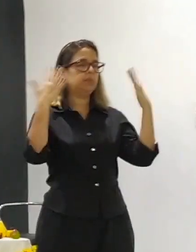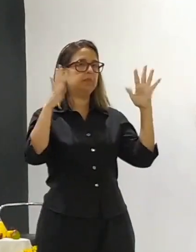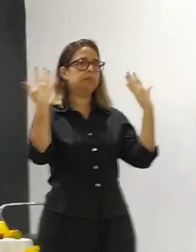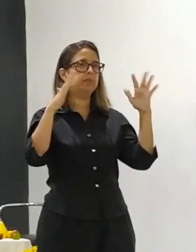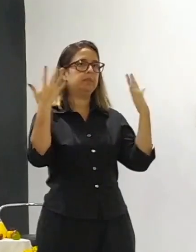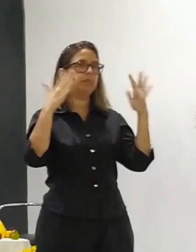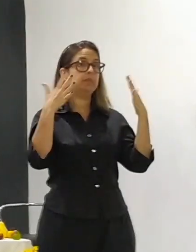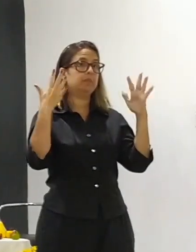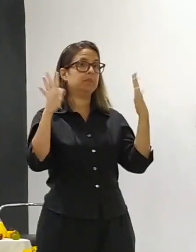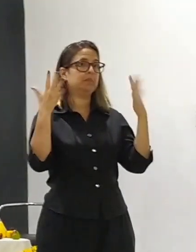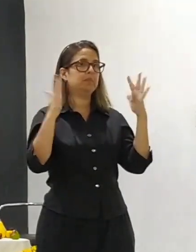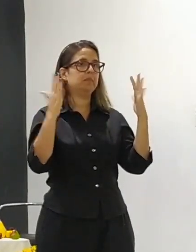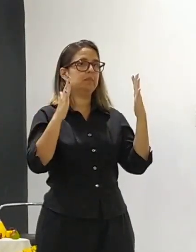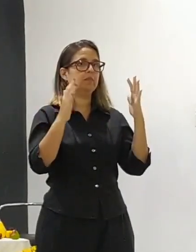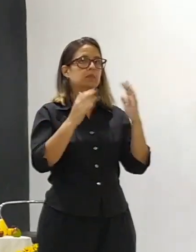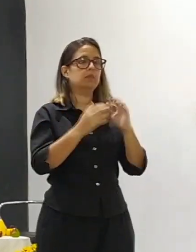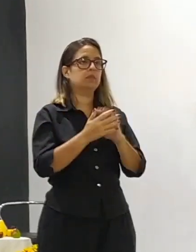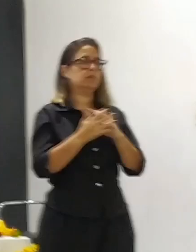Jesus?